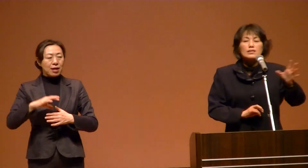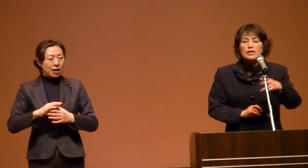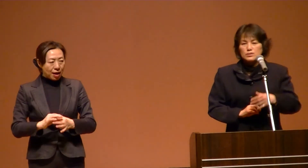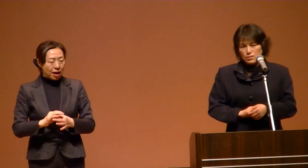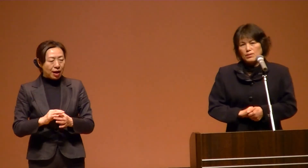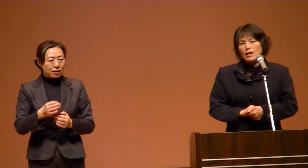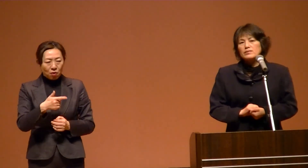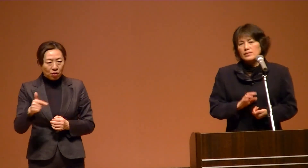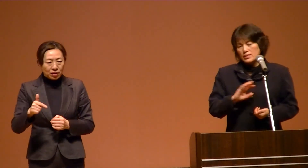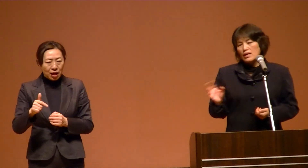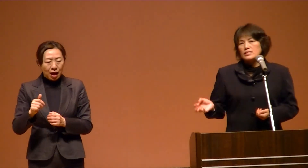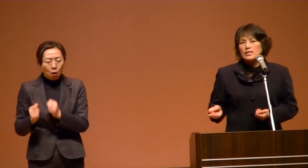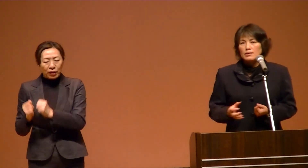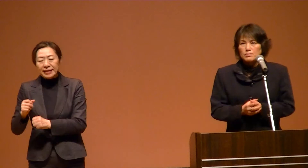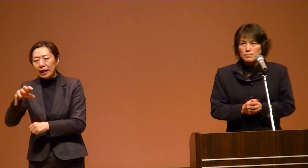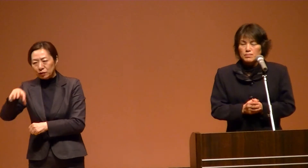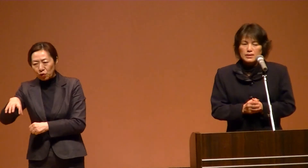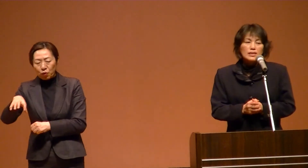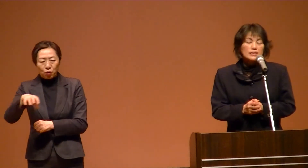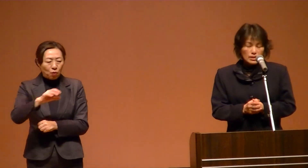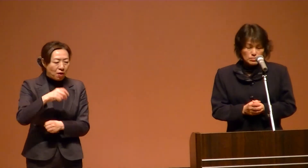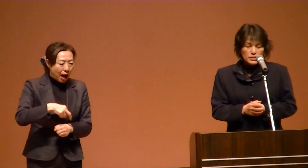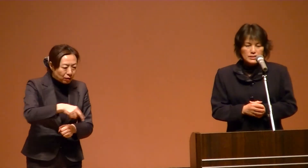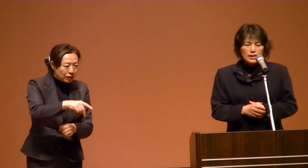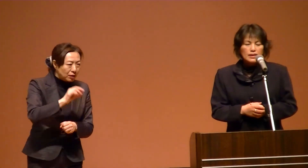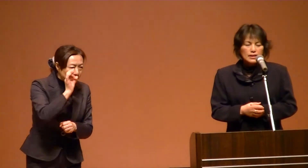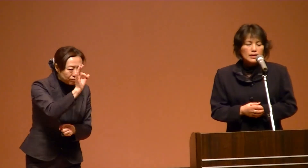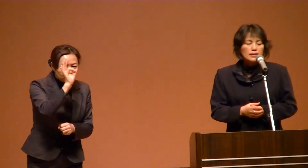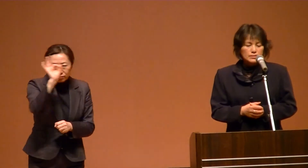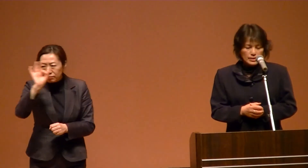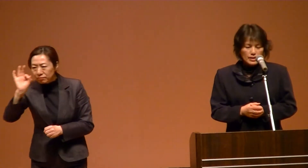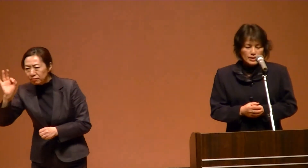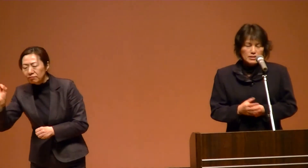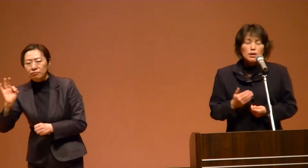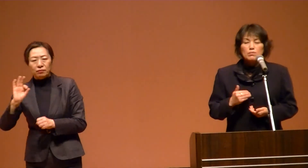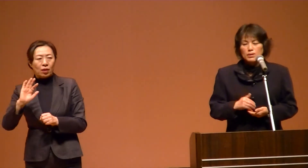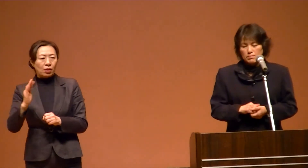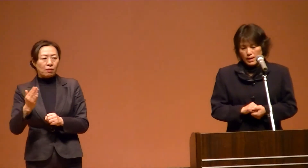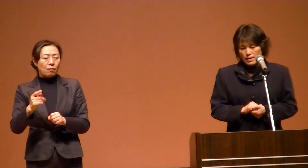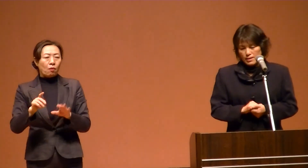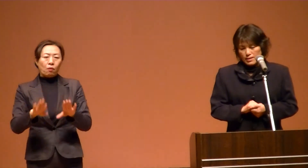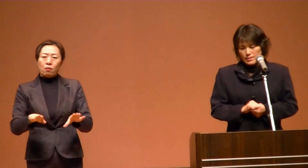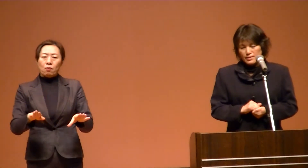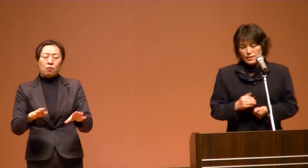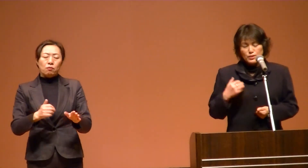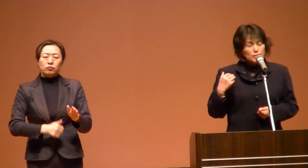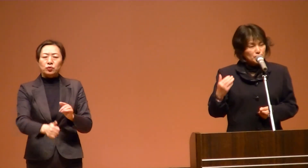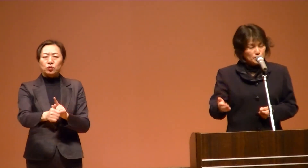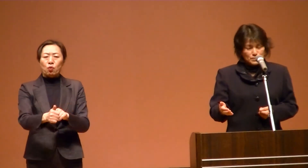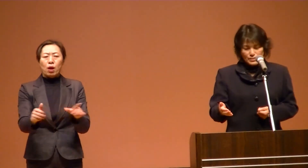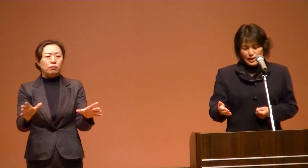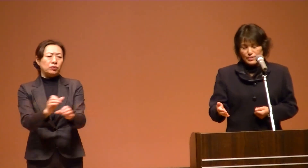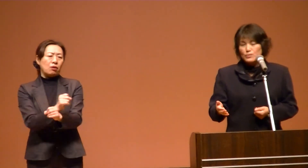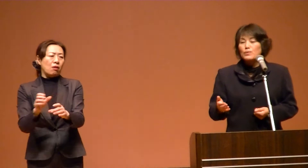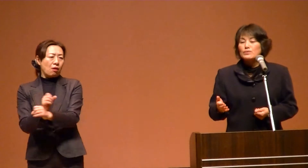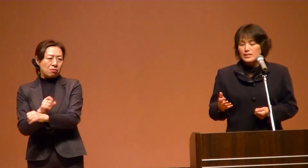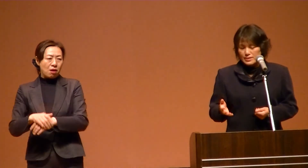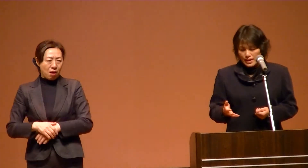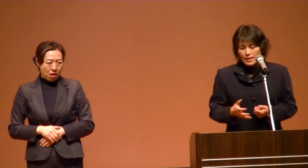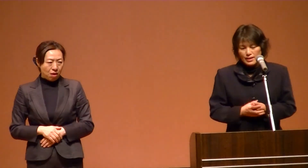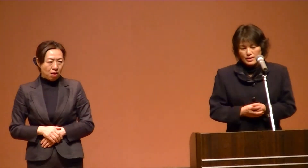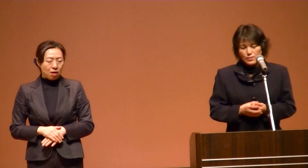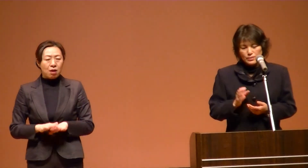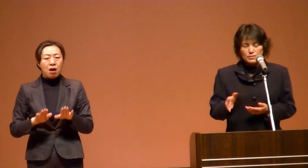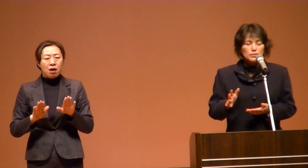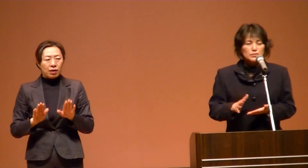ろんな避難所歩いて探し合ったんですけど、見つけられなくて、今思えば、なんで救急隊のとこに行